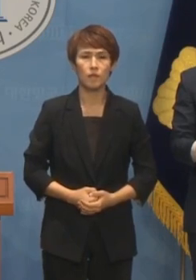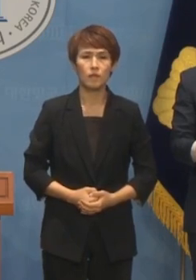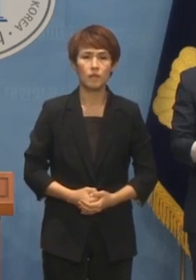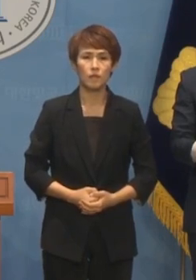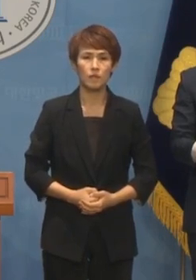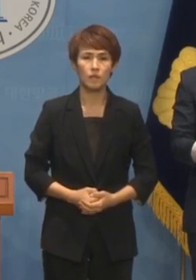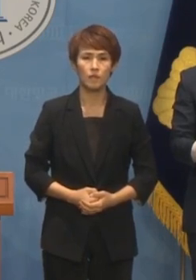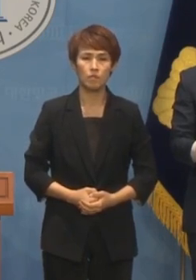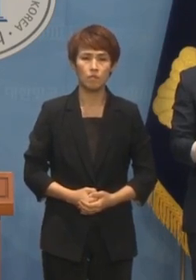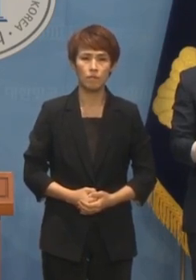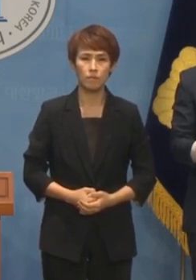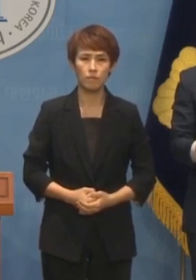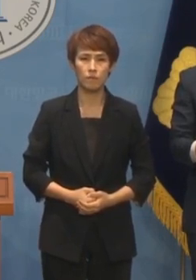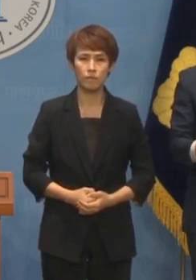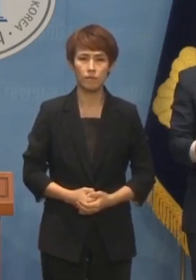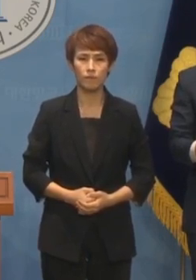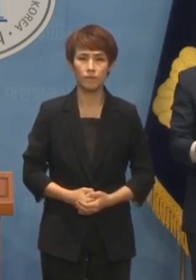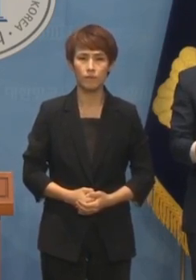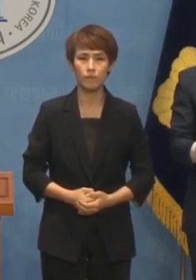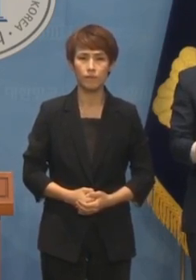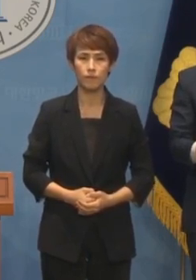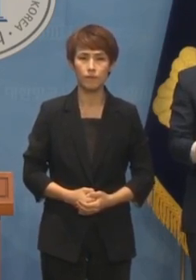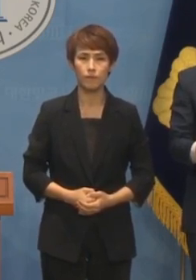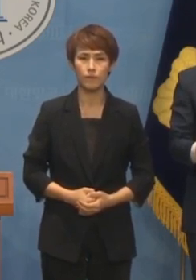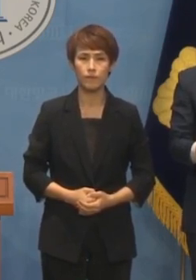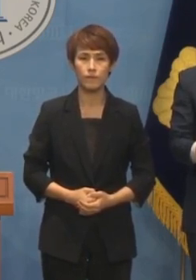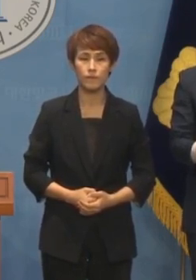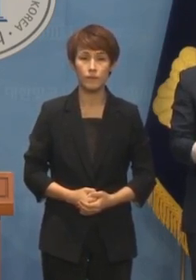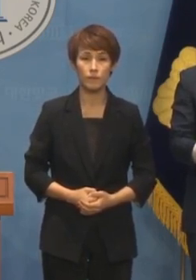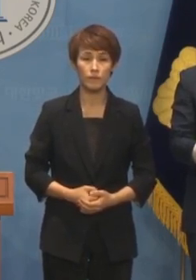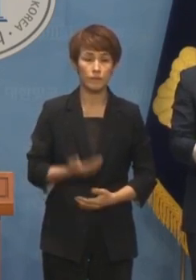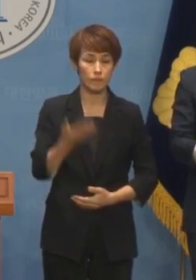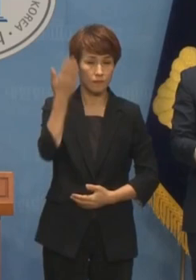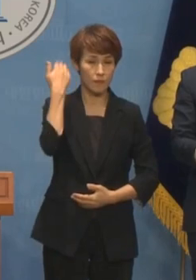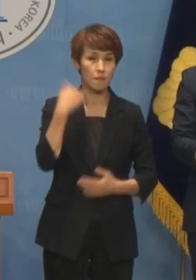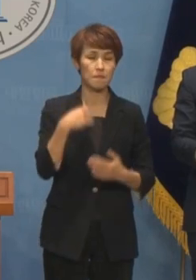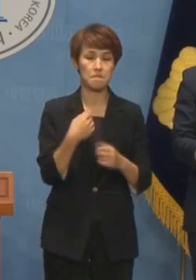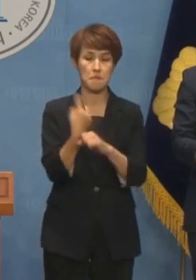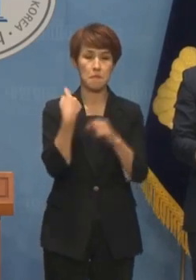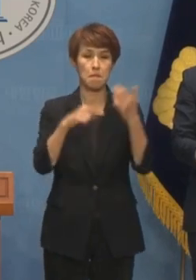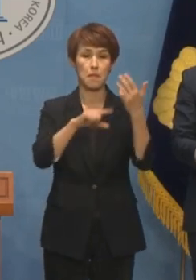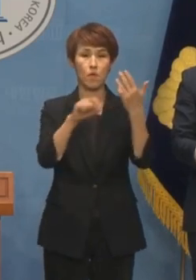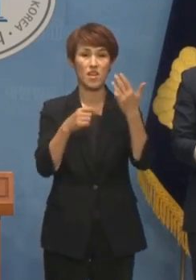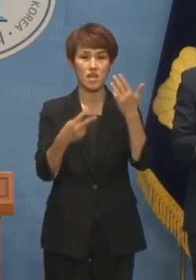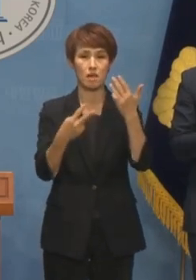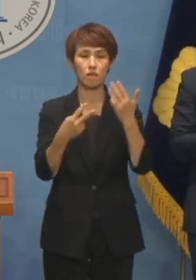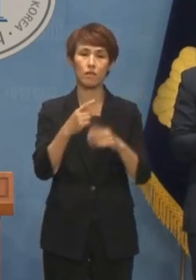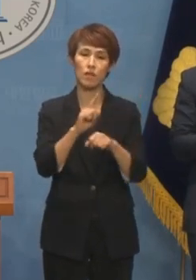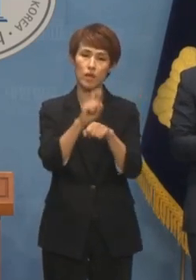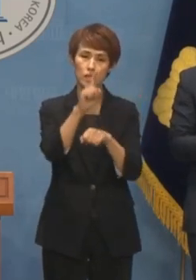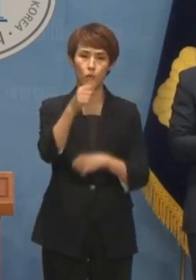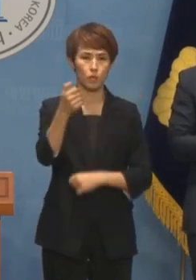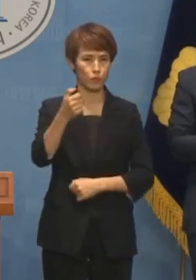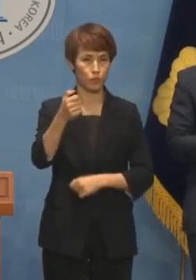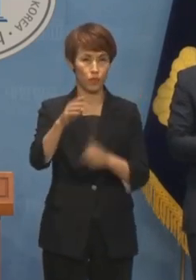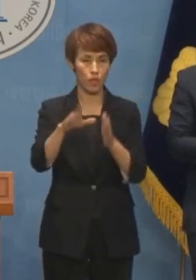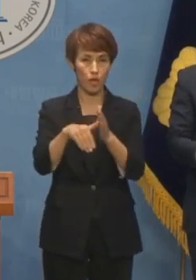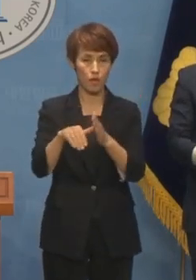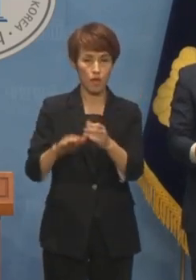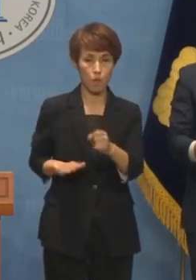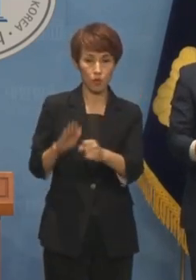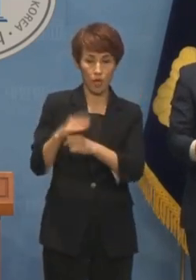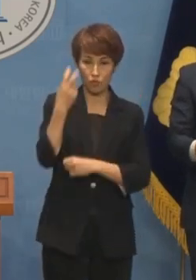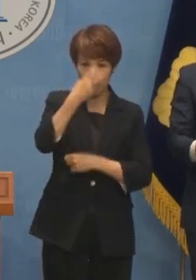사건의 전말이 점차 수면으로 드러나고 있습니다. 지난해 8월 2일 11시 50분경 해병대